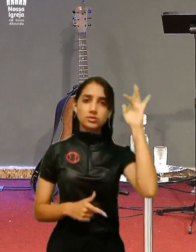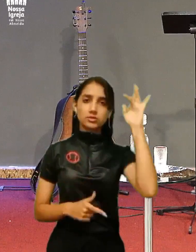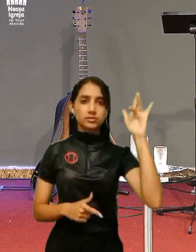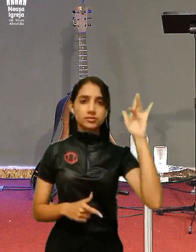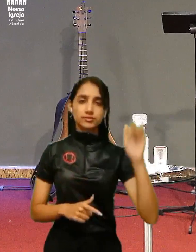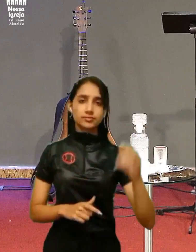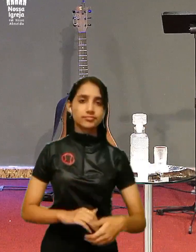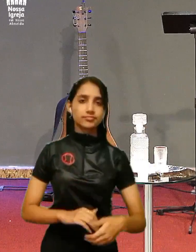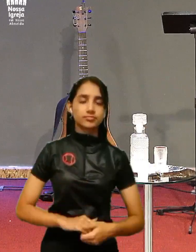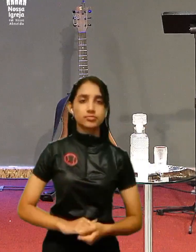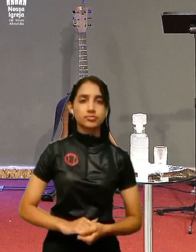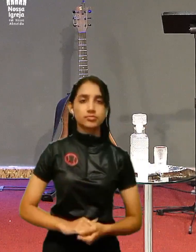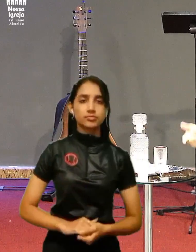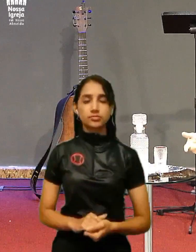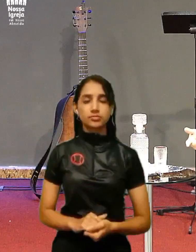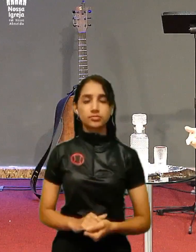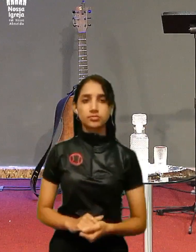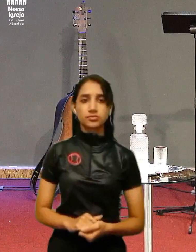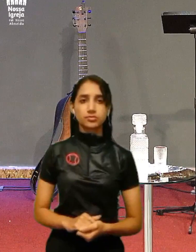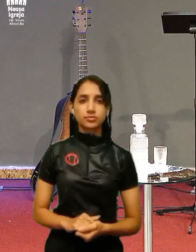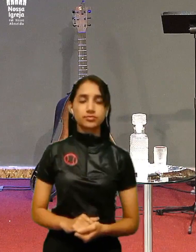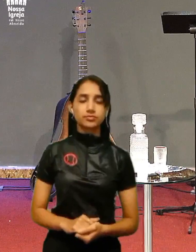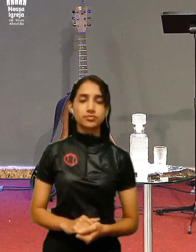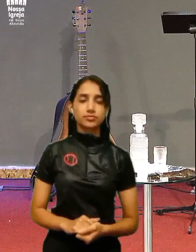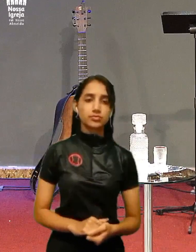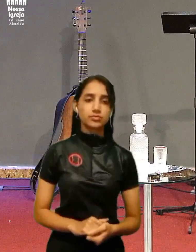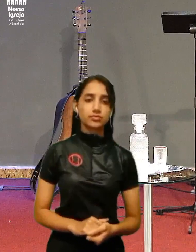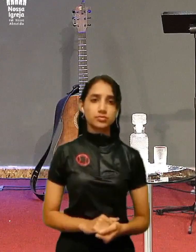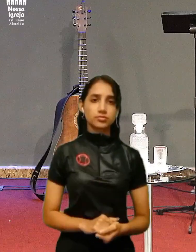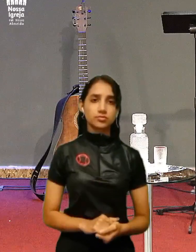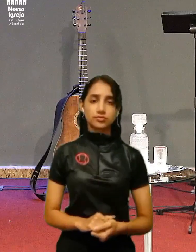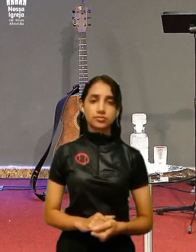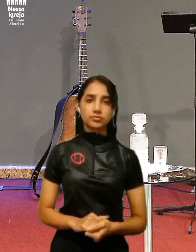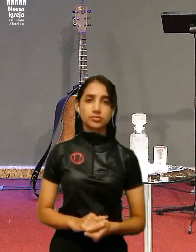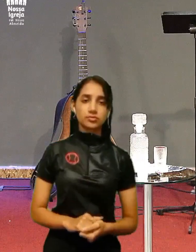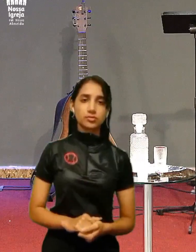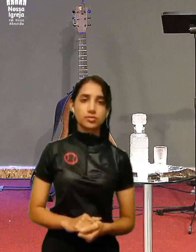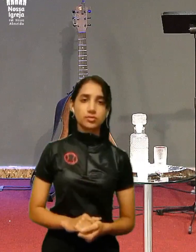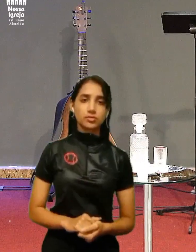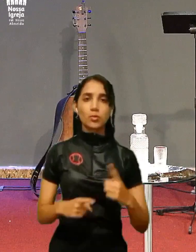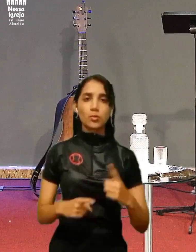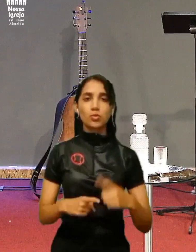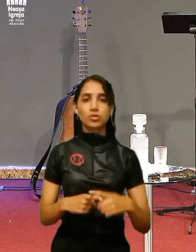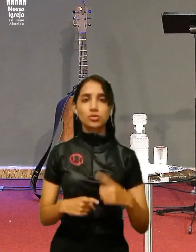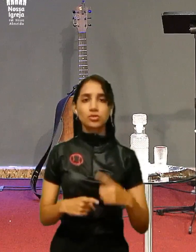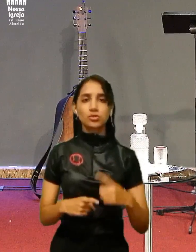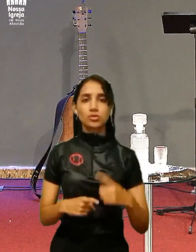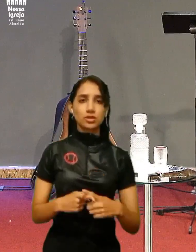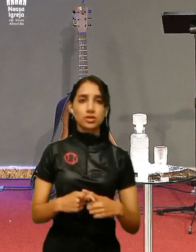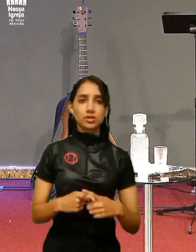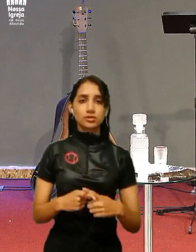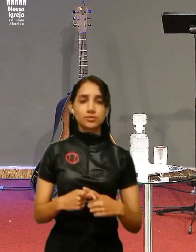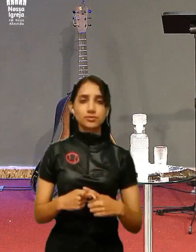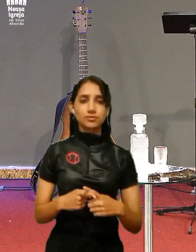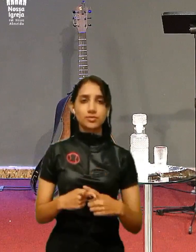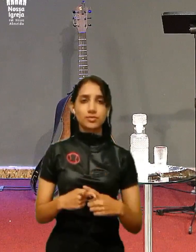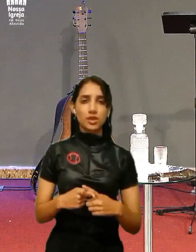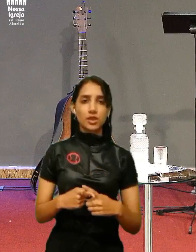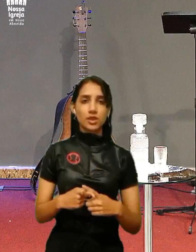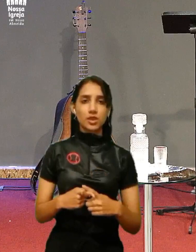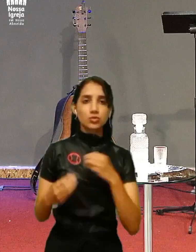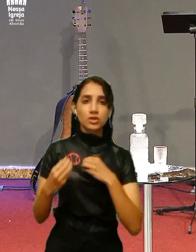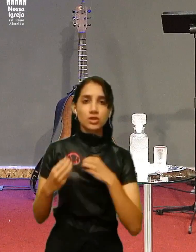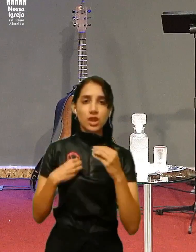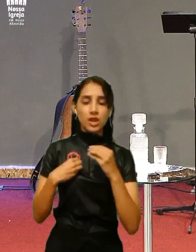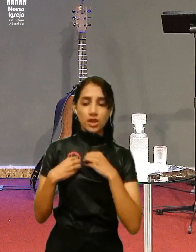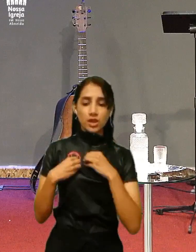você está errado. E se você não faz, você também está errado. Porque na verdade cada um quer encobrir o seu próprio erro, o seu próprio pecado e